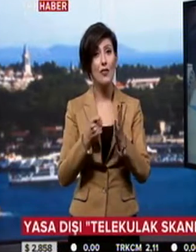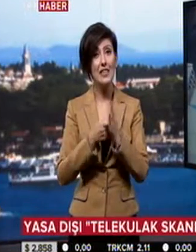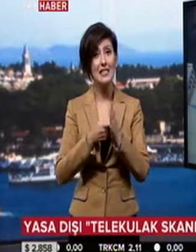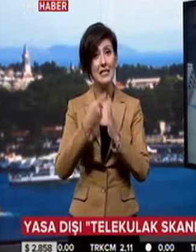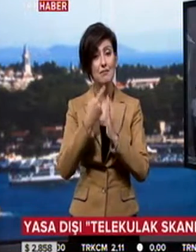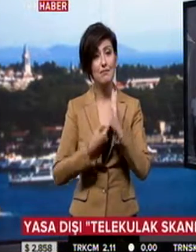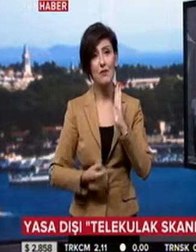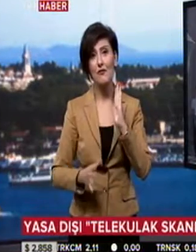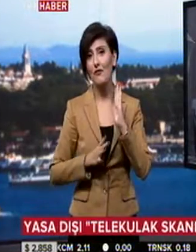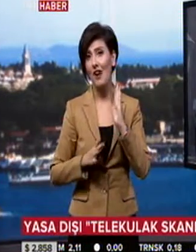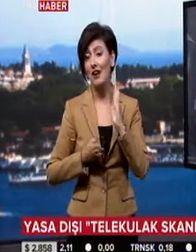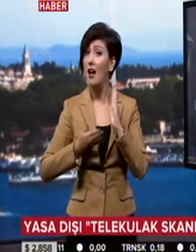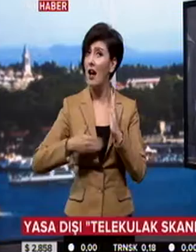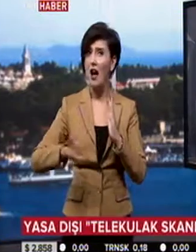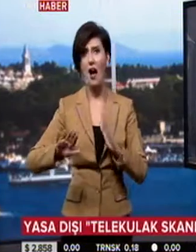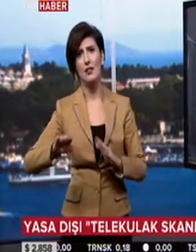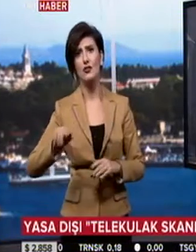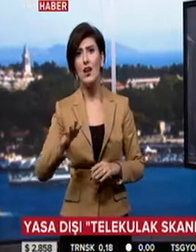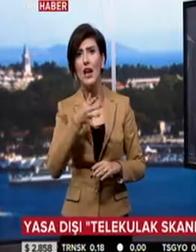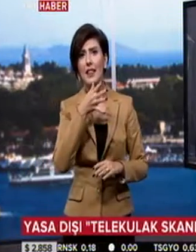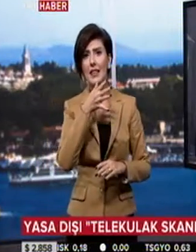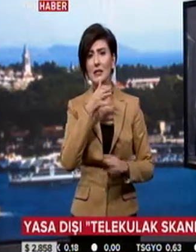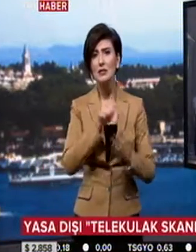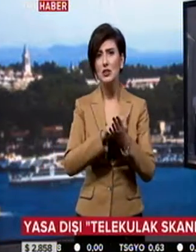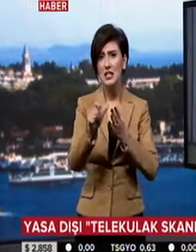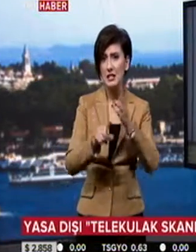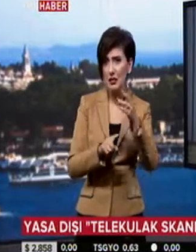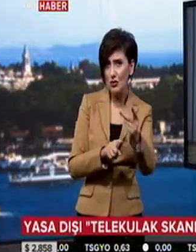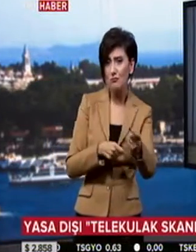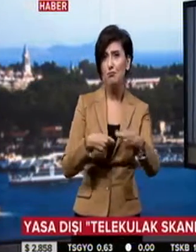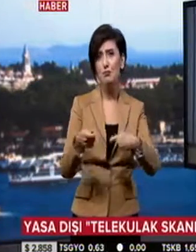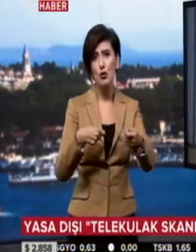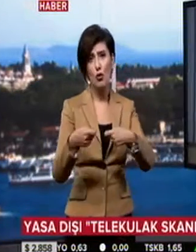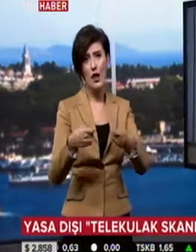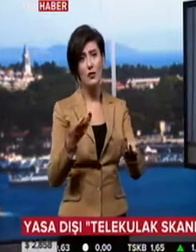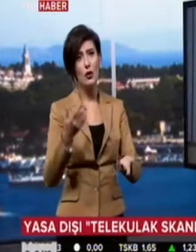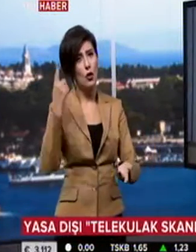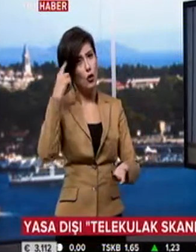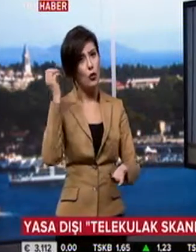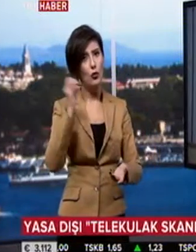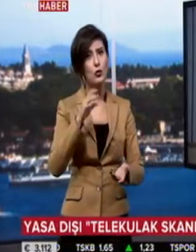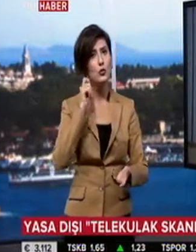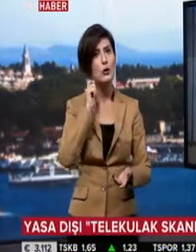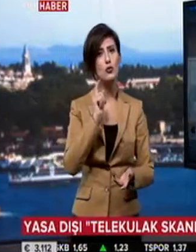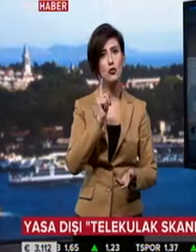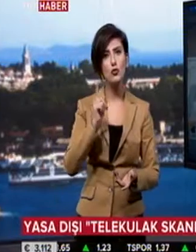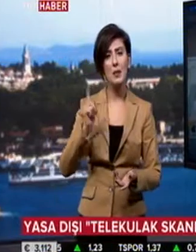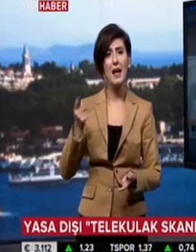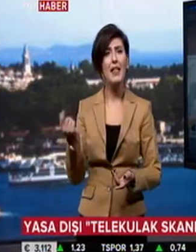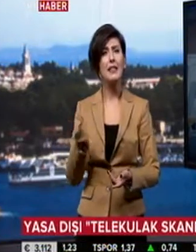önde gelen isimleri yer alıyor. Ayrıca tanınmış gazeteciler ve bürokratların da uydurma